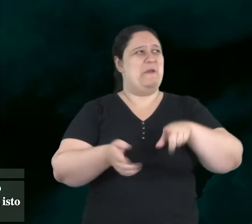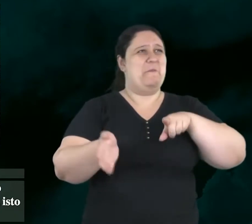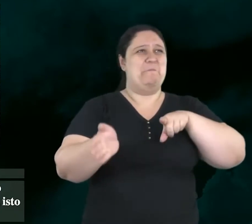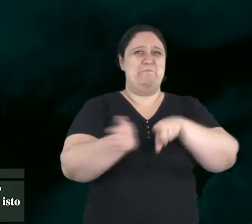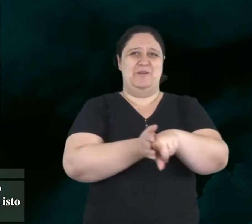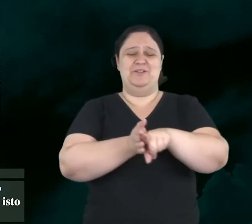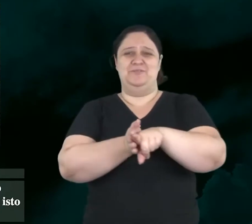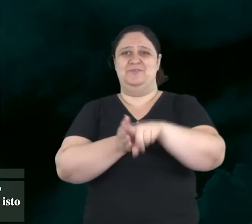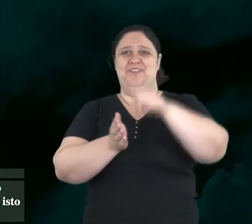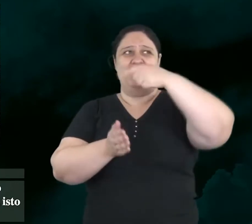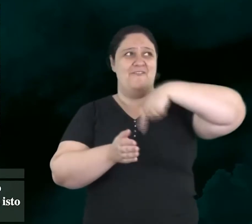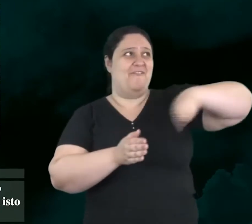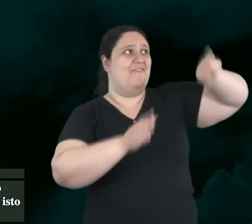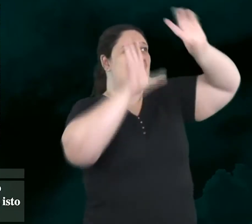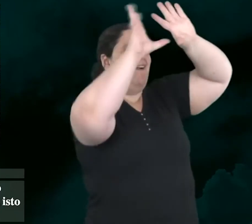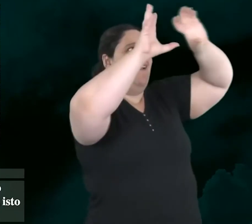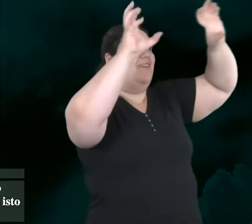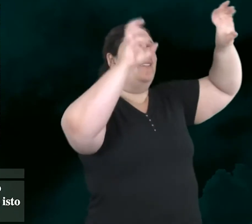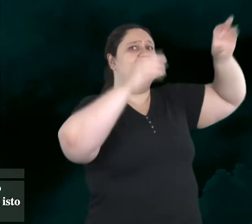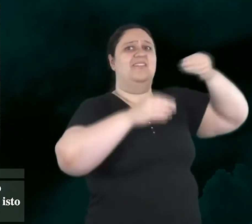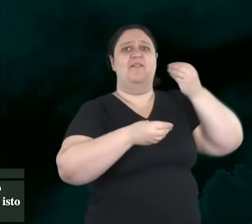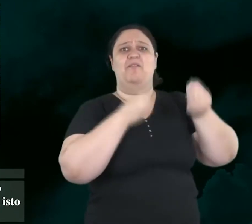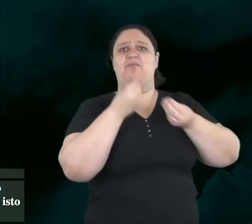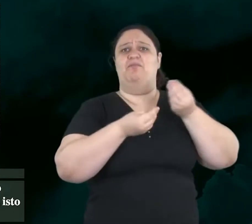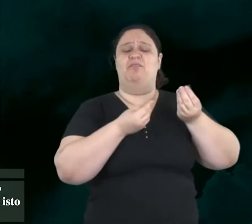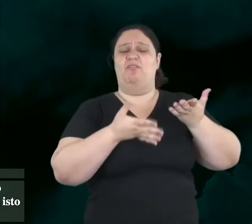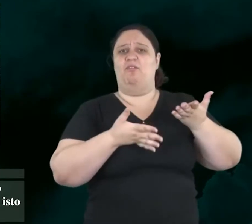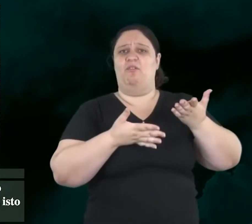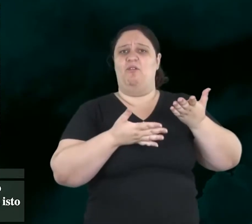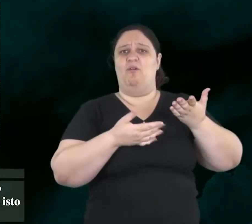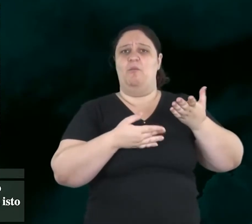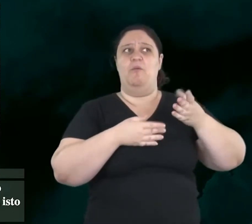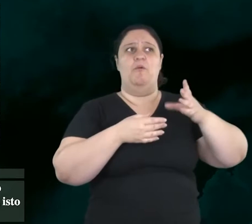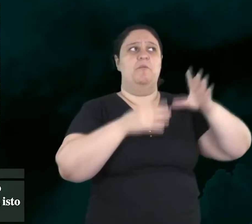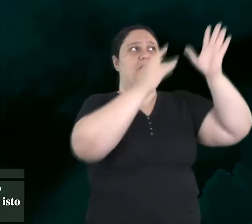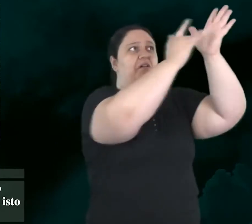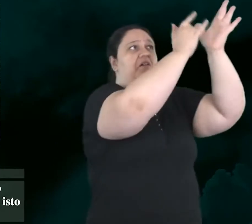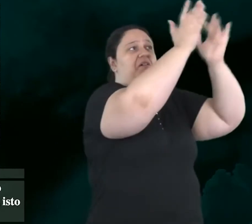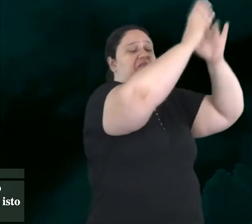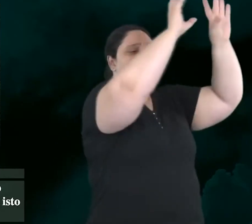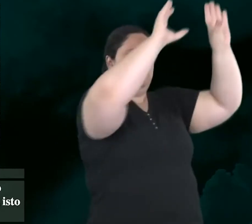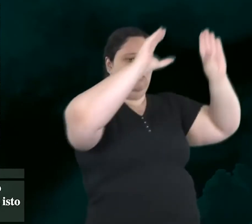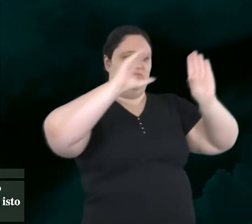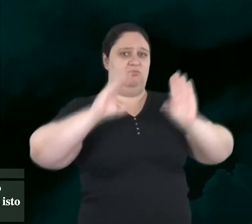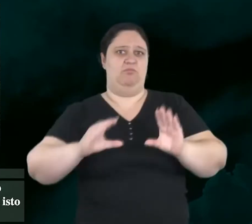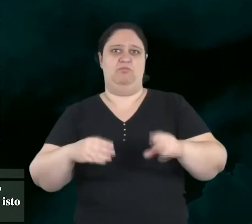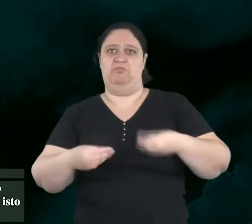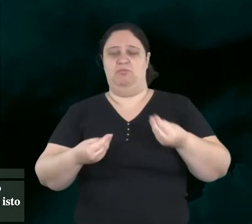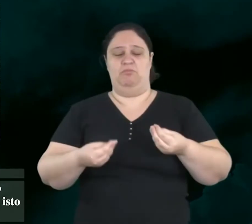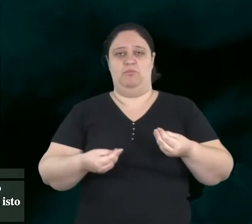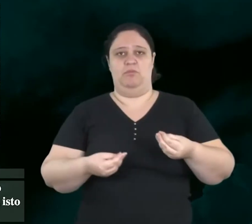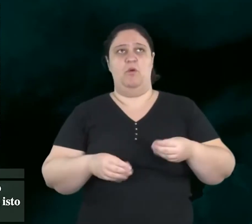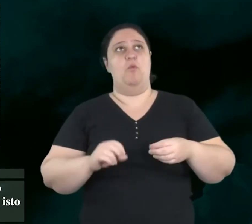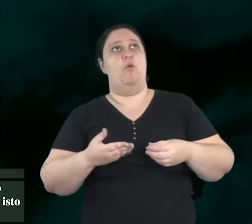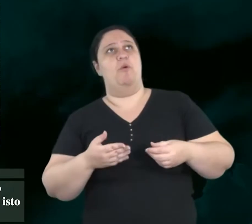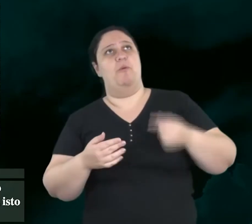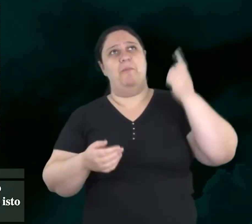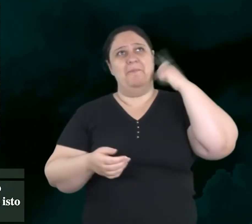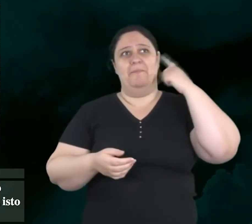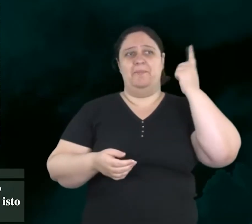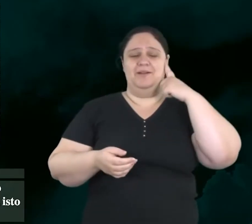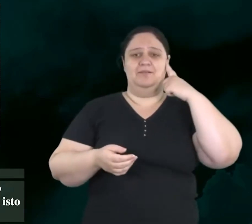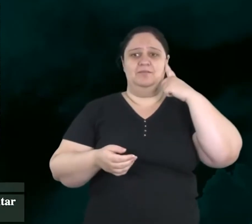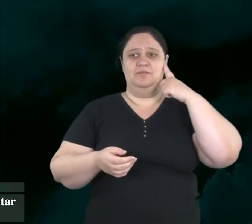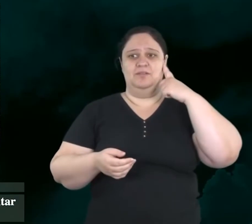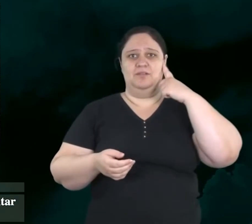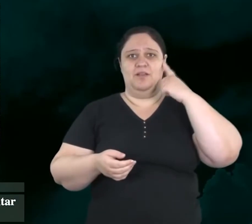ao céu, isto é, para trazer do alto, né, a Cristo, ou quem descerá ao abismo, isto